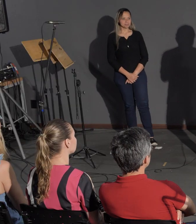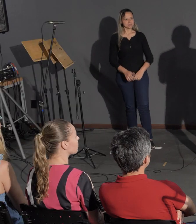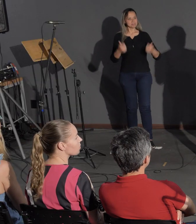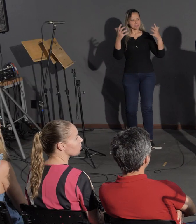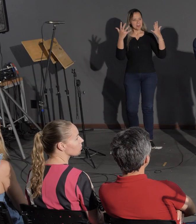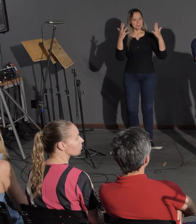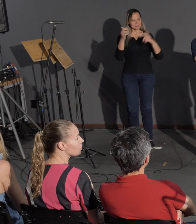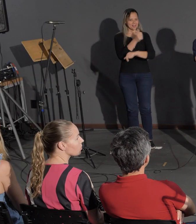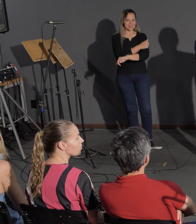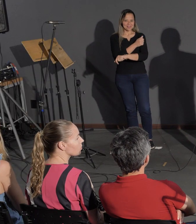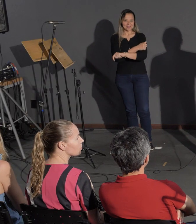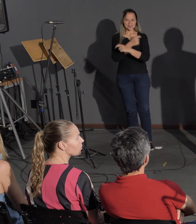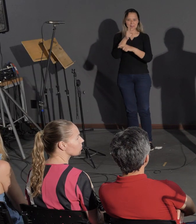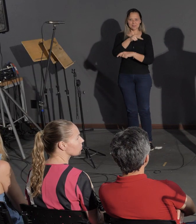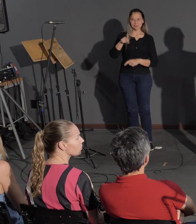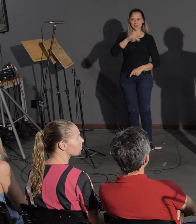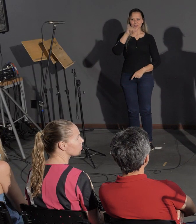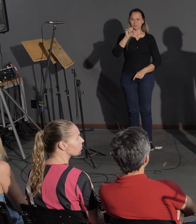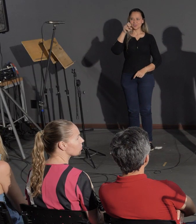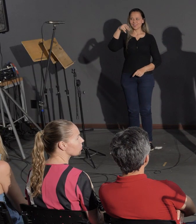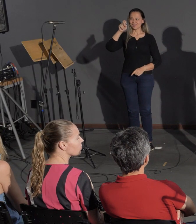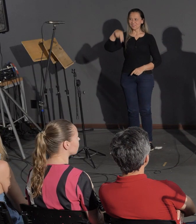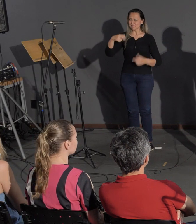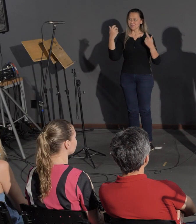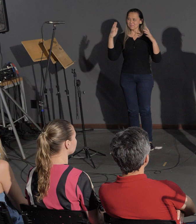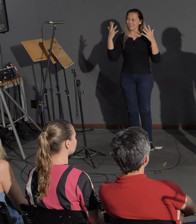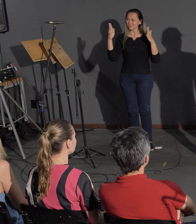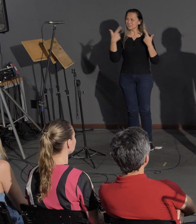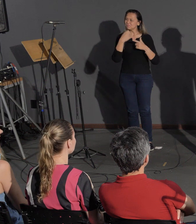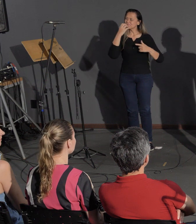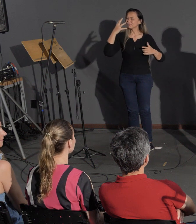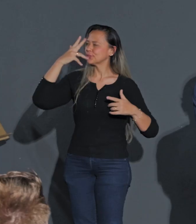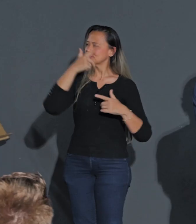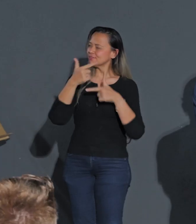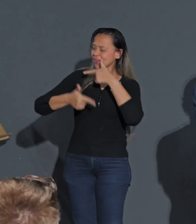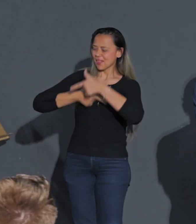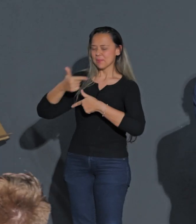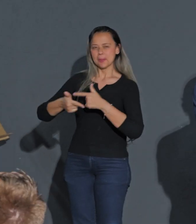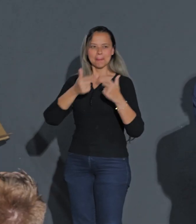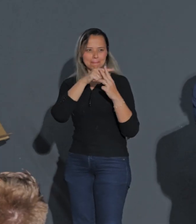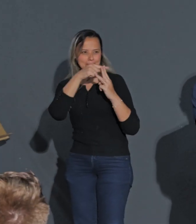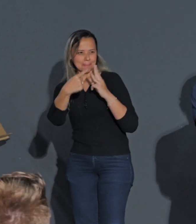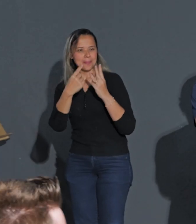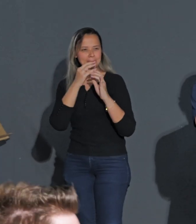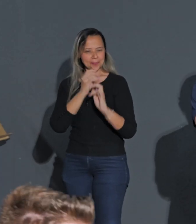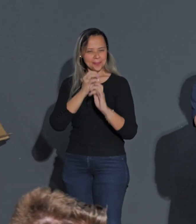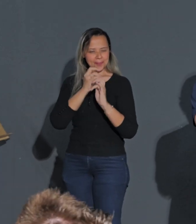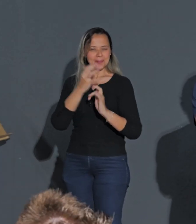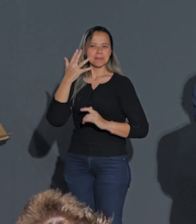Parabéns aos alunos de clarinete do professor Jonathan. Belo trabalho esse trio aí, hein? Tá